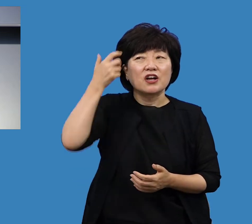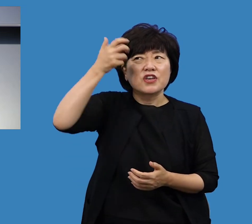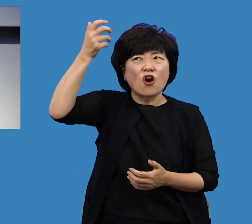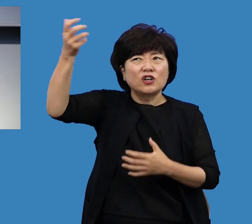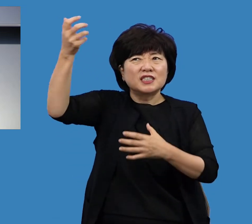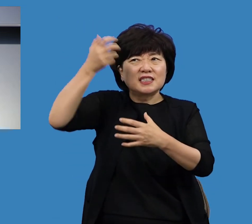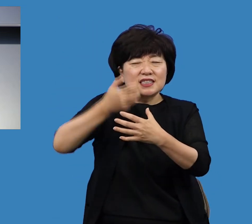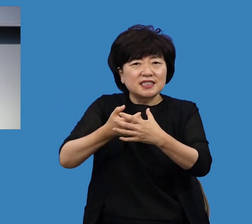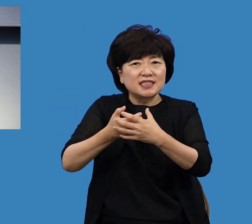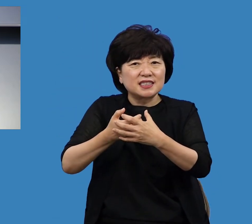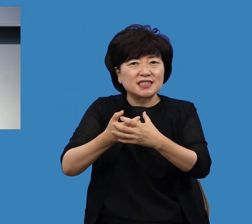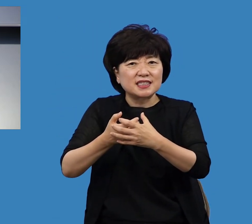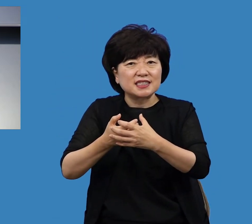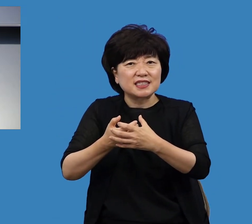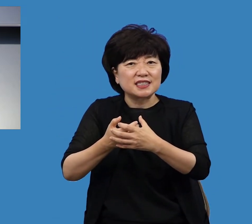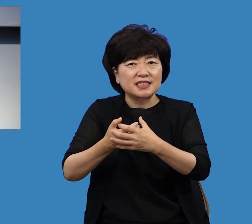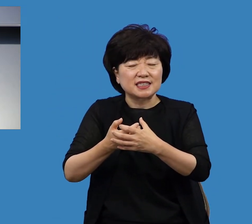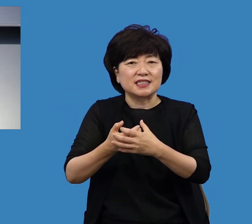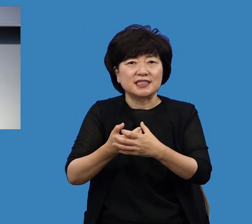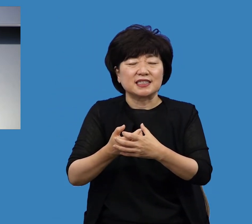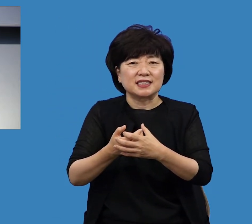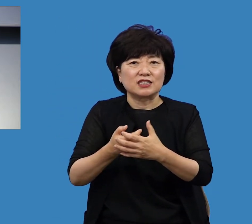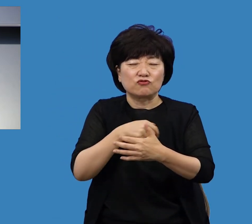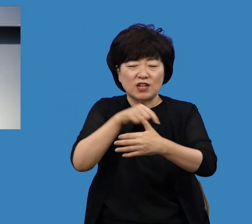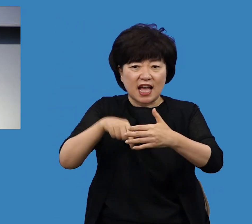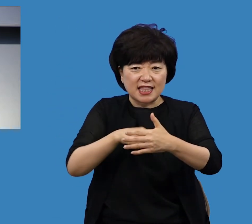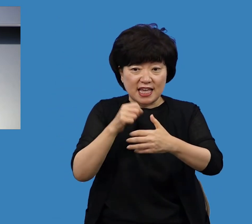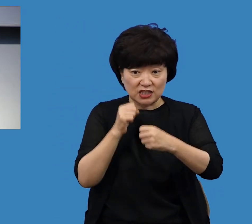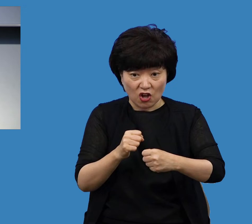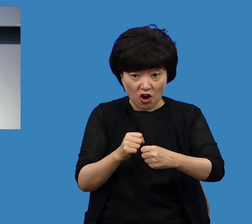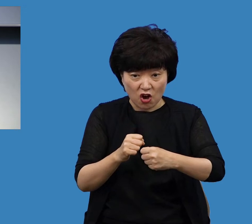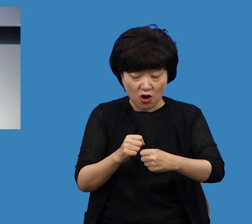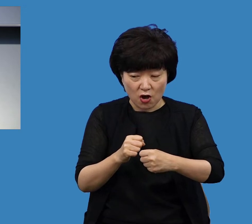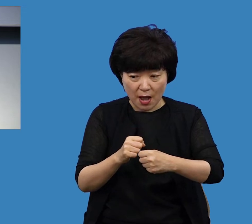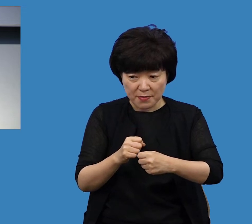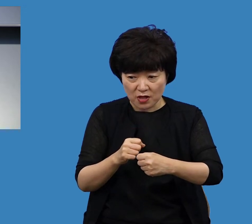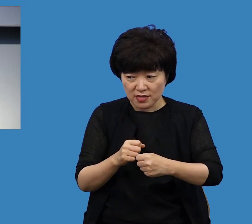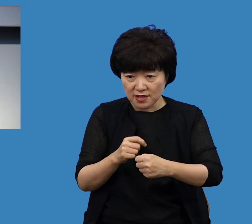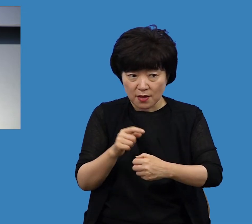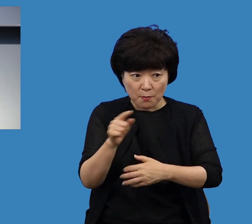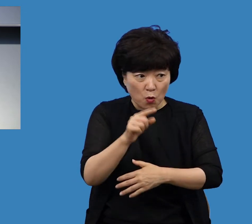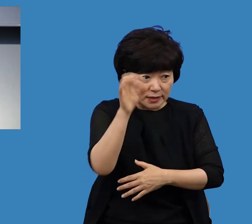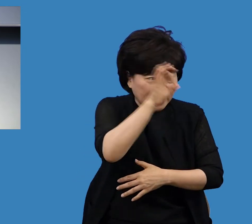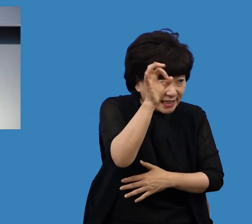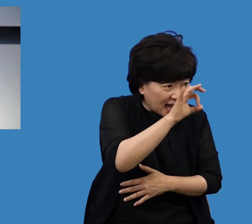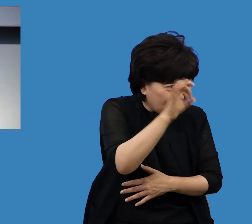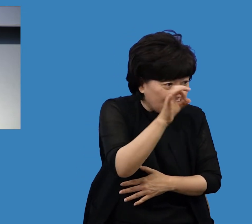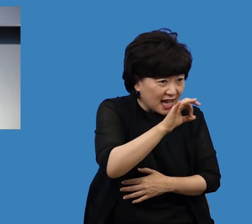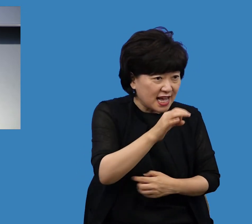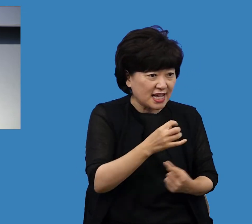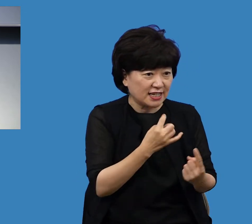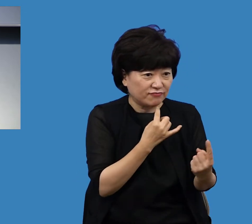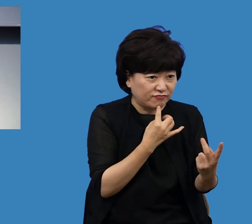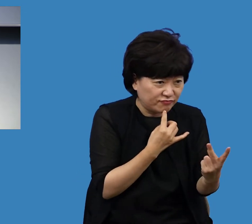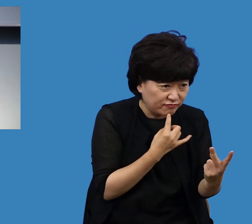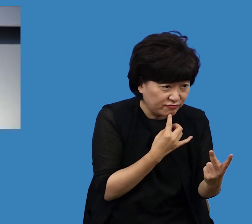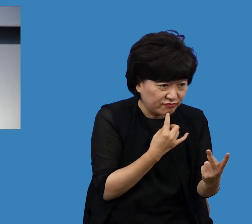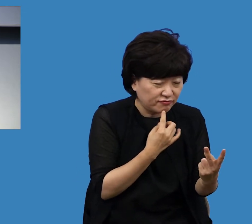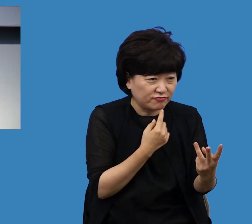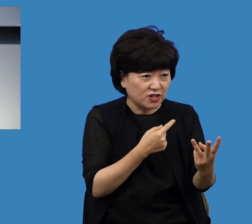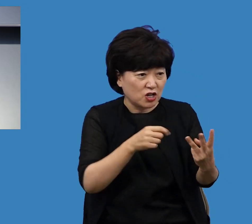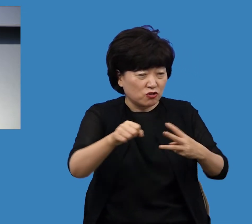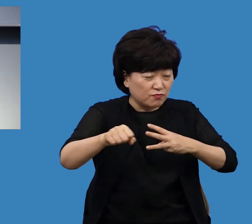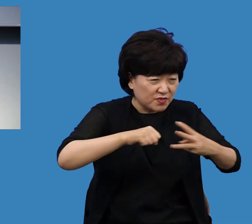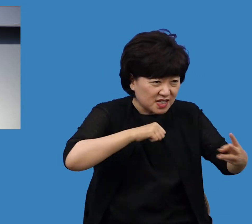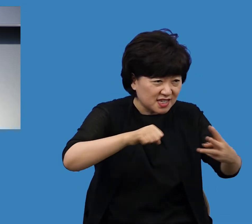영은 그래서 영이 우리 안에 있으면 그것을 주목하게 하고 찾게 하고 추구하게 하고